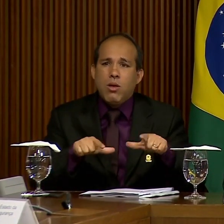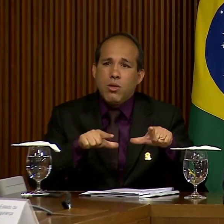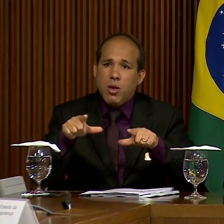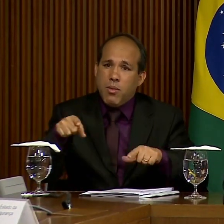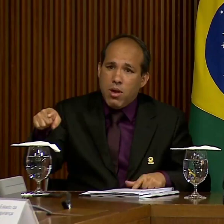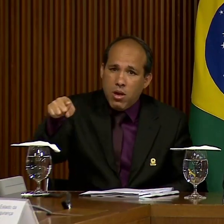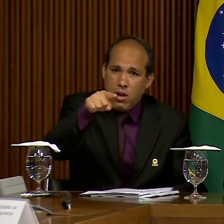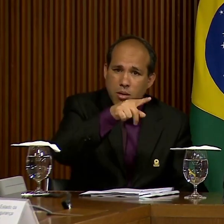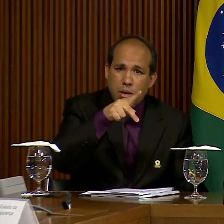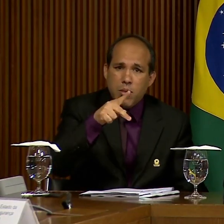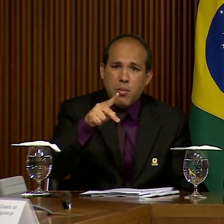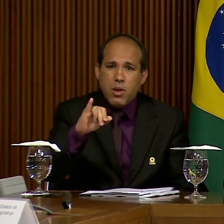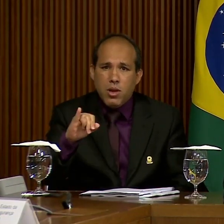eu acredito que agora perfeita no lugar certo